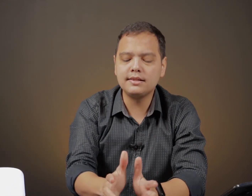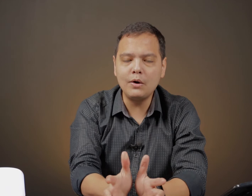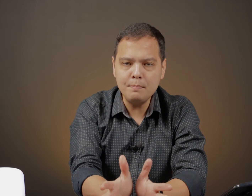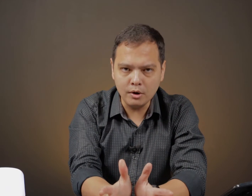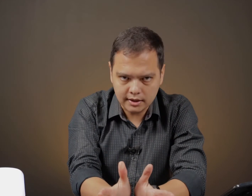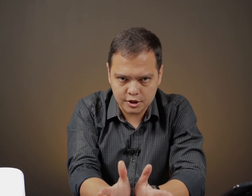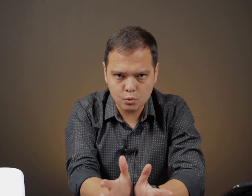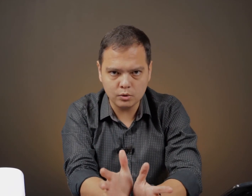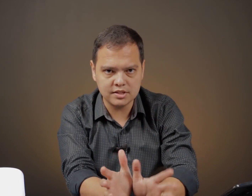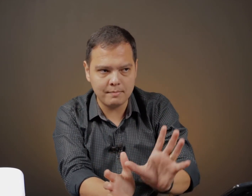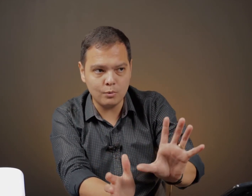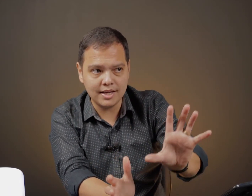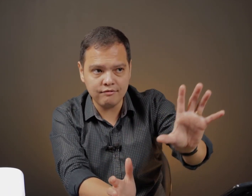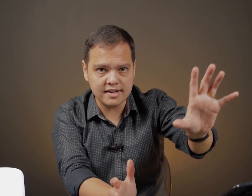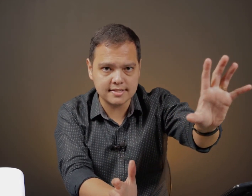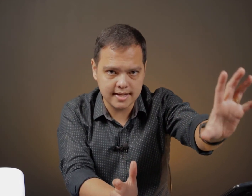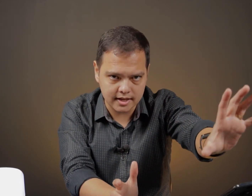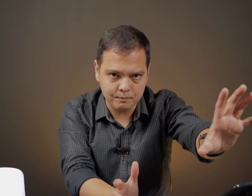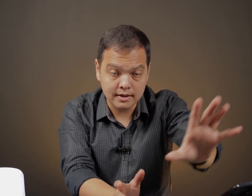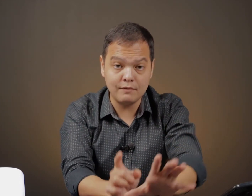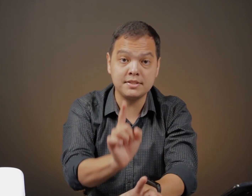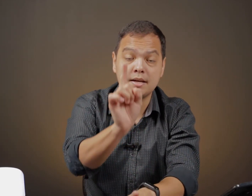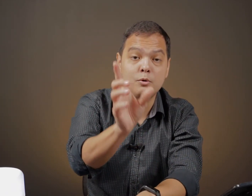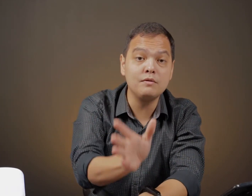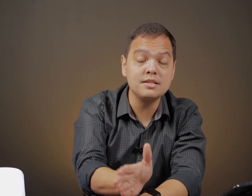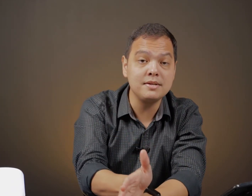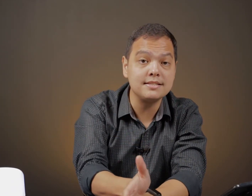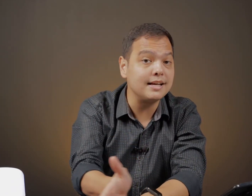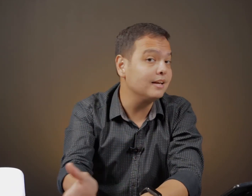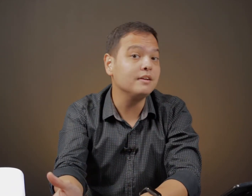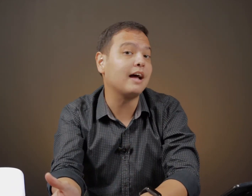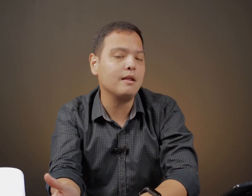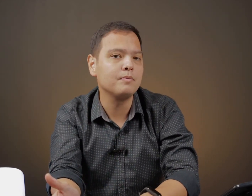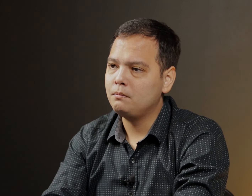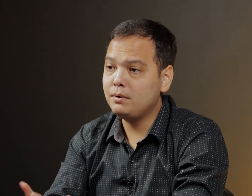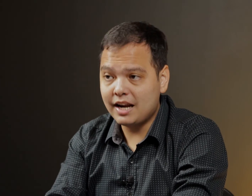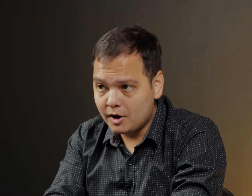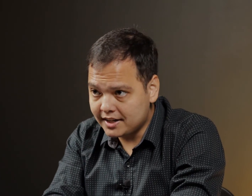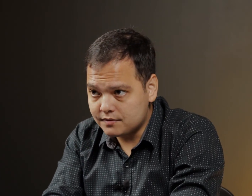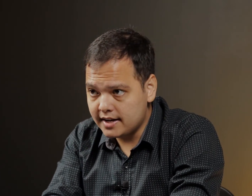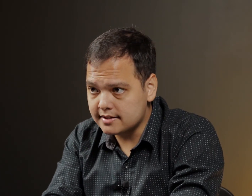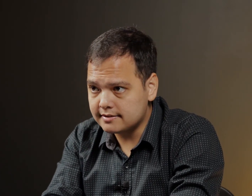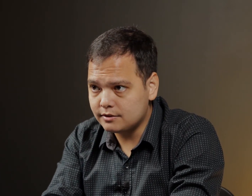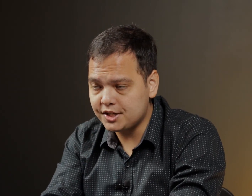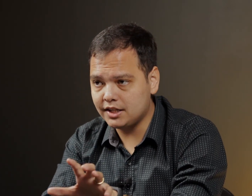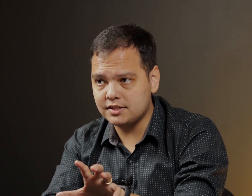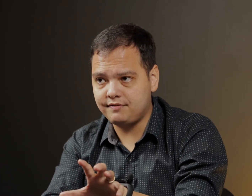Tão importante quanto saber o que fazer é você saber o que você precisa evitar. Porque na maioria das vezes, não adianta você fazer